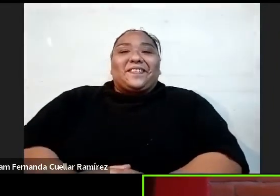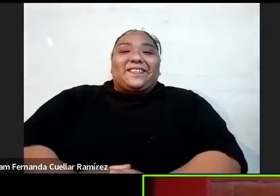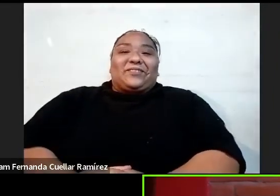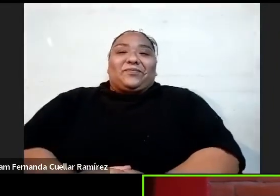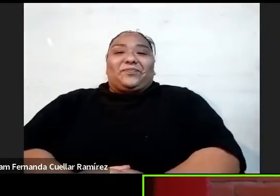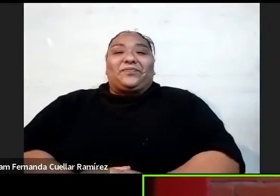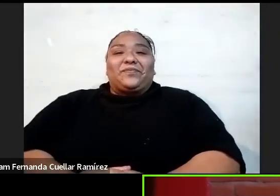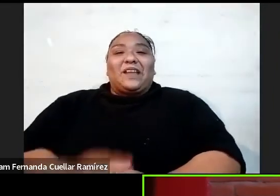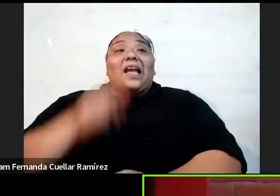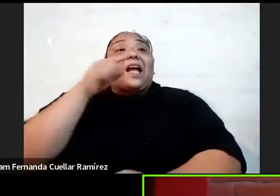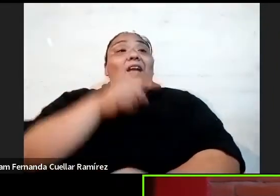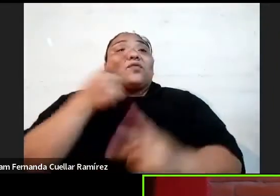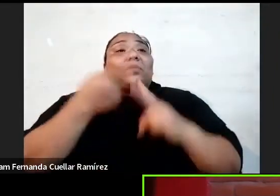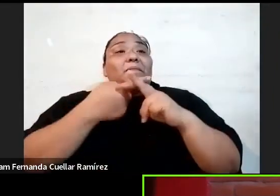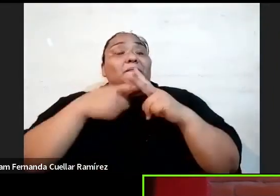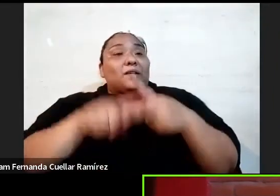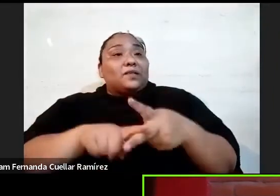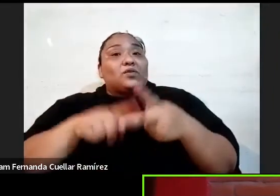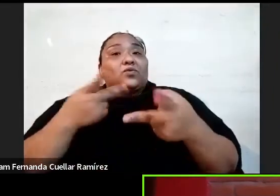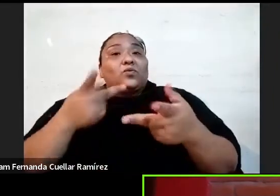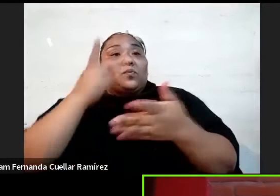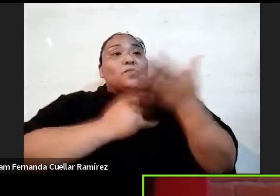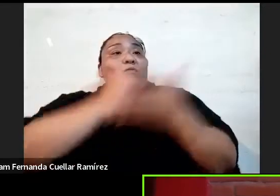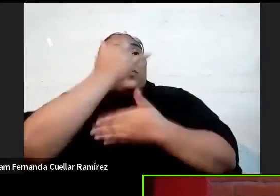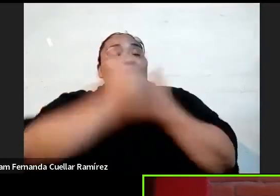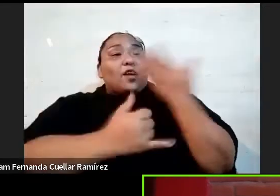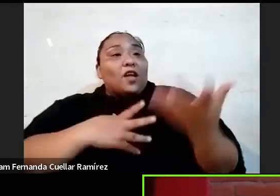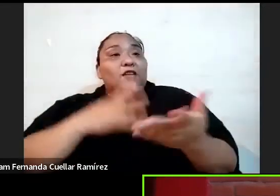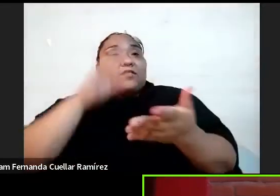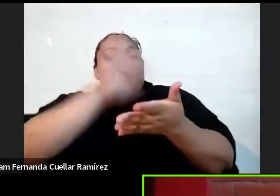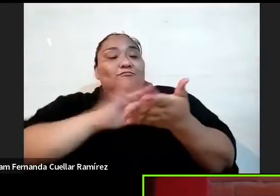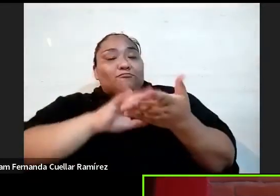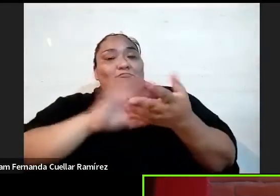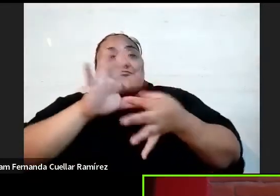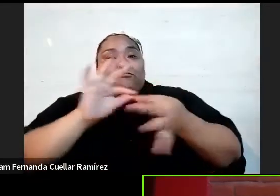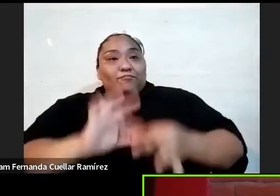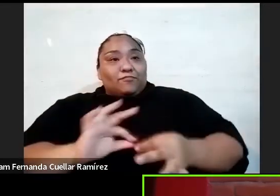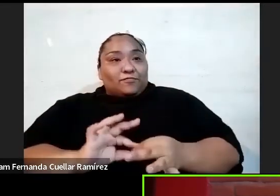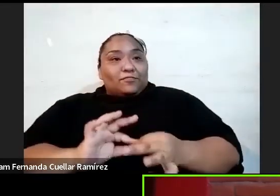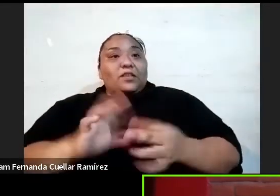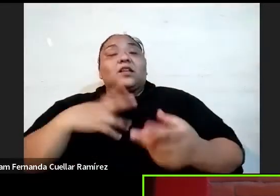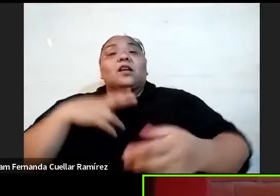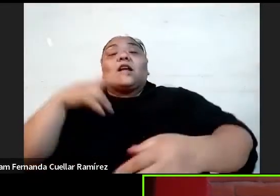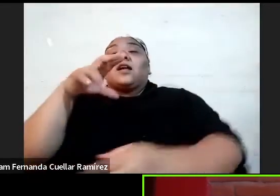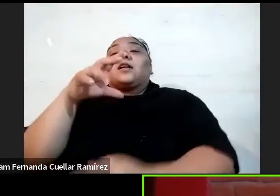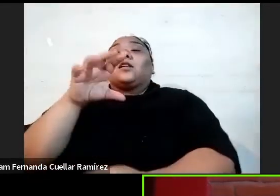Y ahí empecé un proyecto en narrativa infantil con una escritora que se llama Rosana Erdmann.